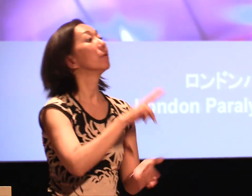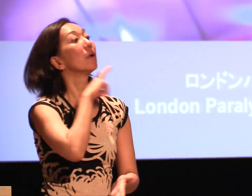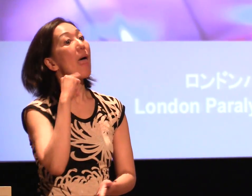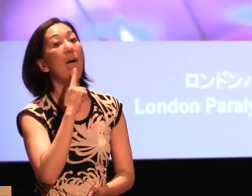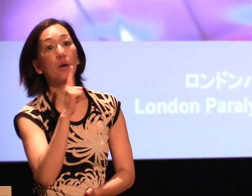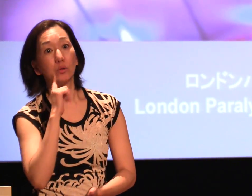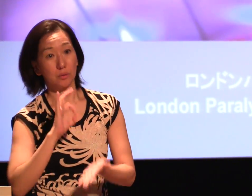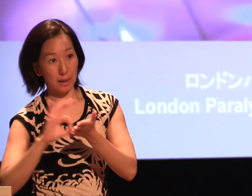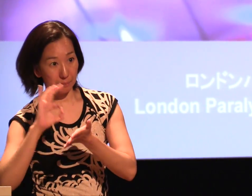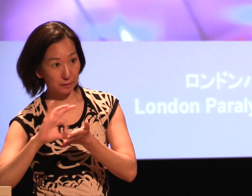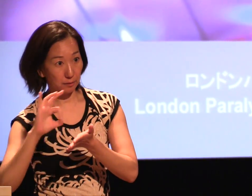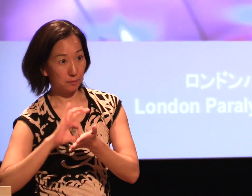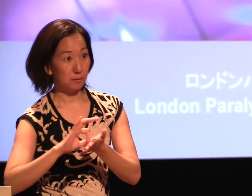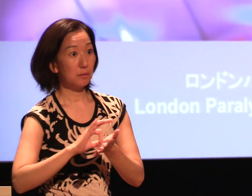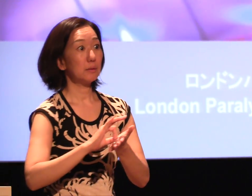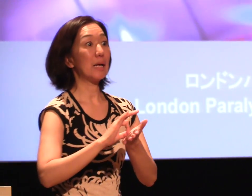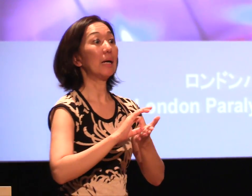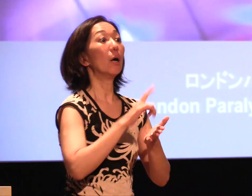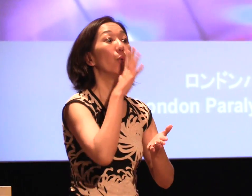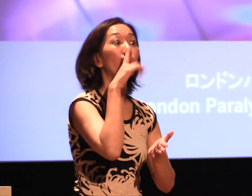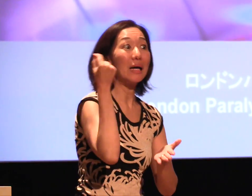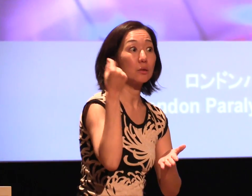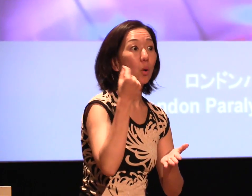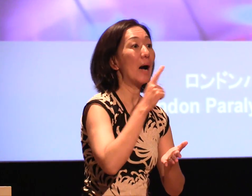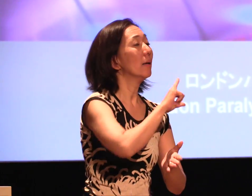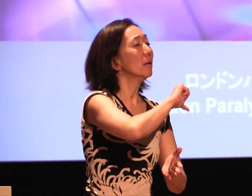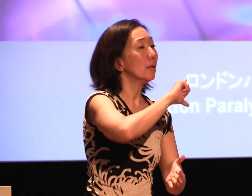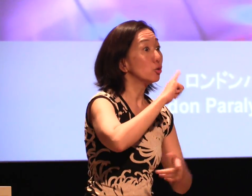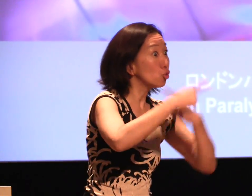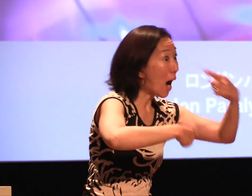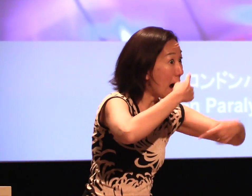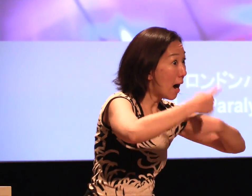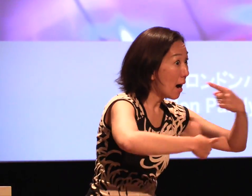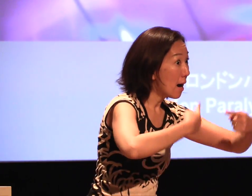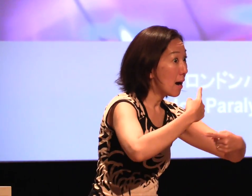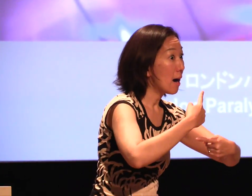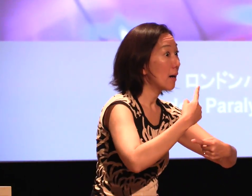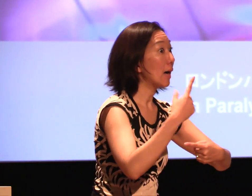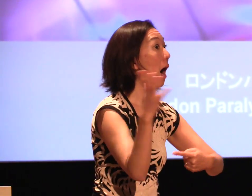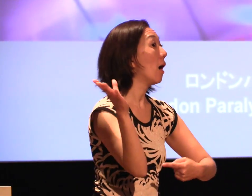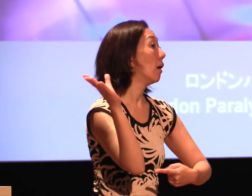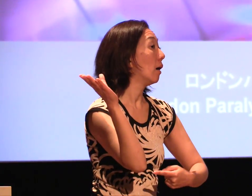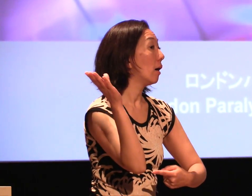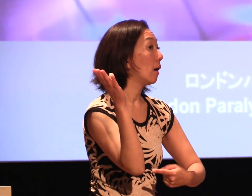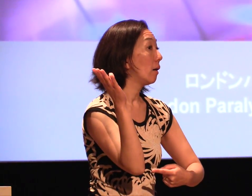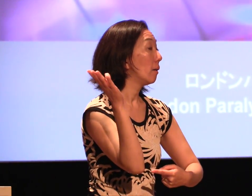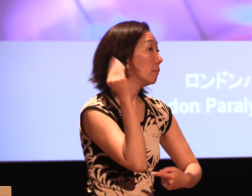使う英語も使いますしフランス語、手話、